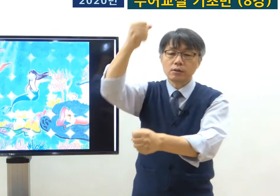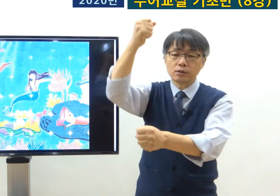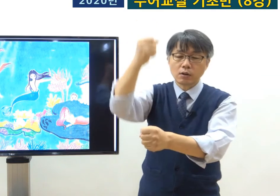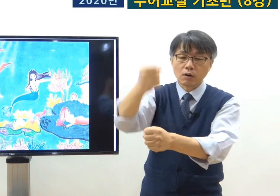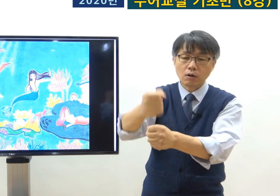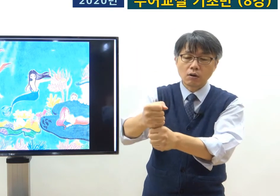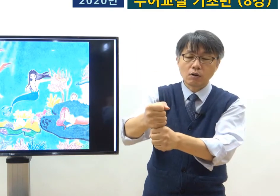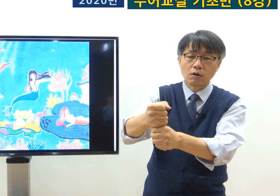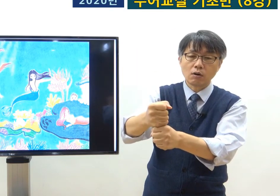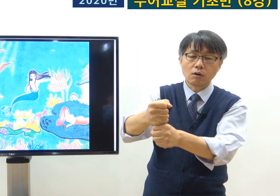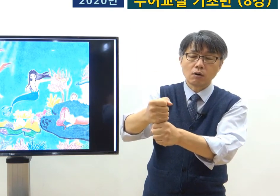만들어